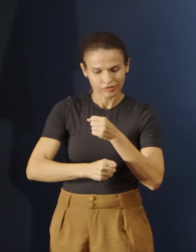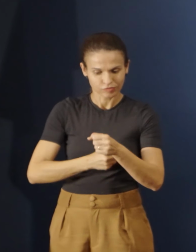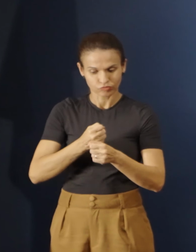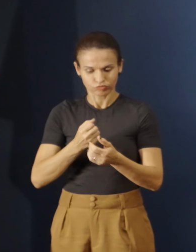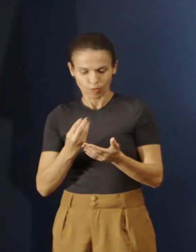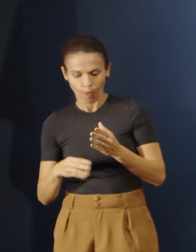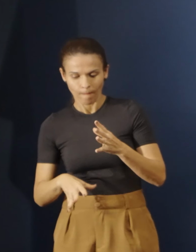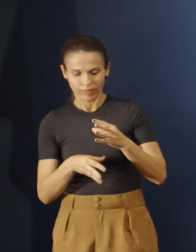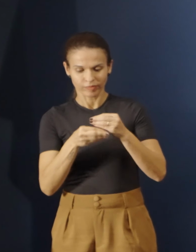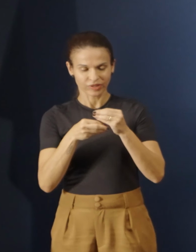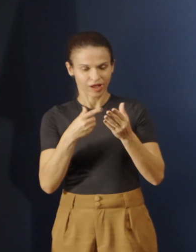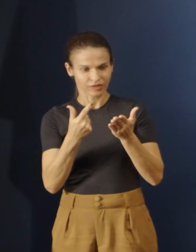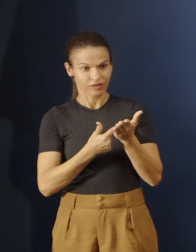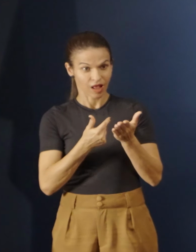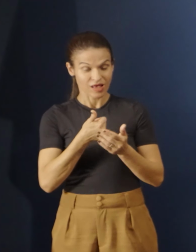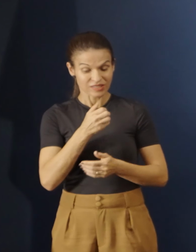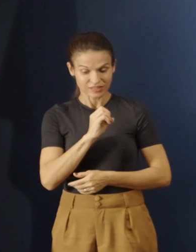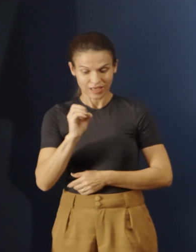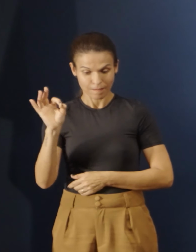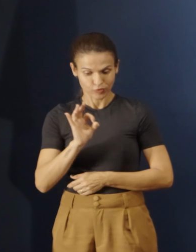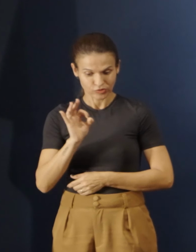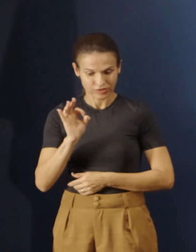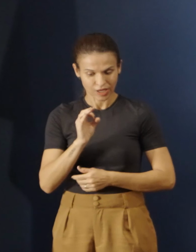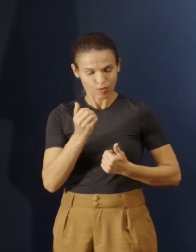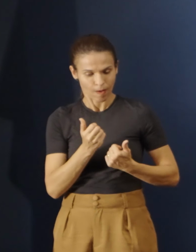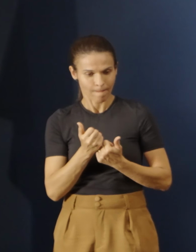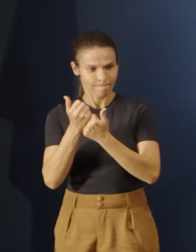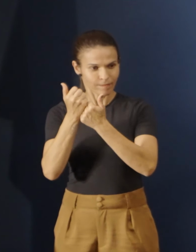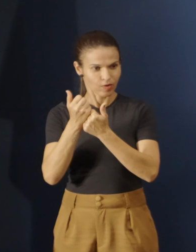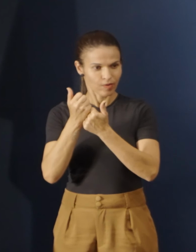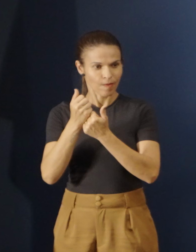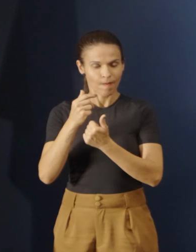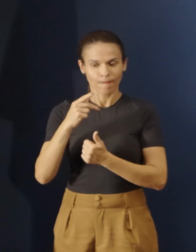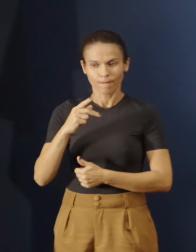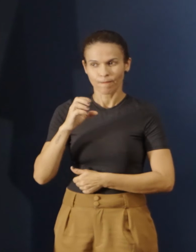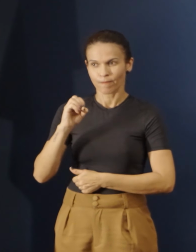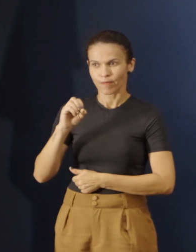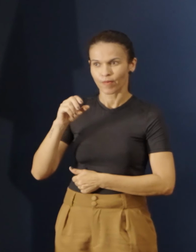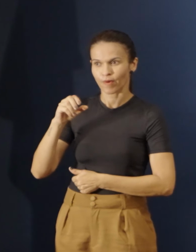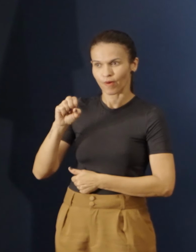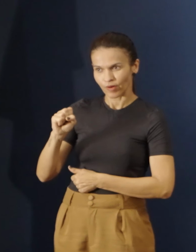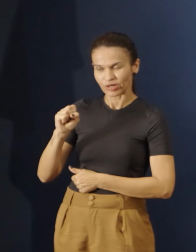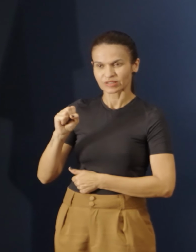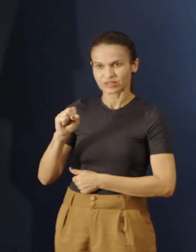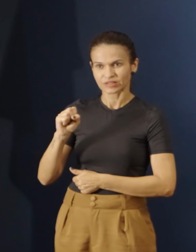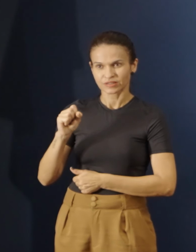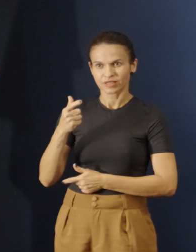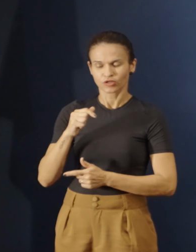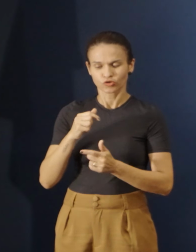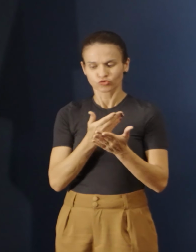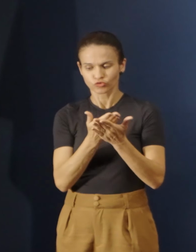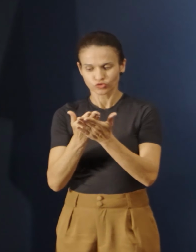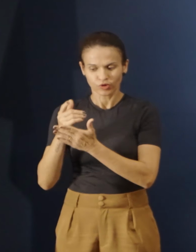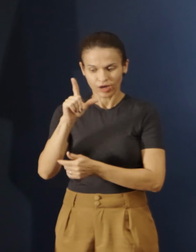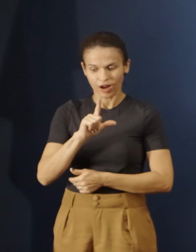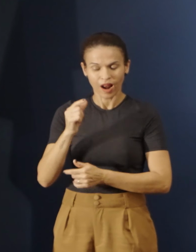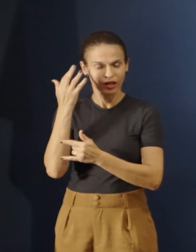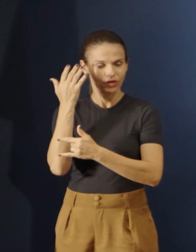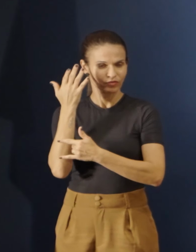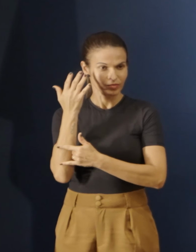livro, que é 100% patrocinado pelo nosso pós-lit da UFMG, pelo programa de pós-graduação em estudos literários da